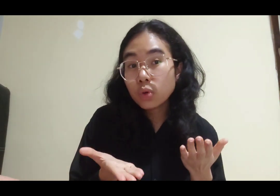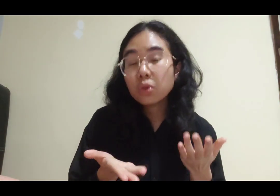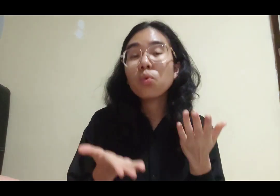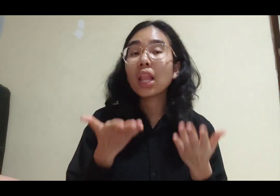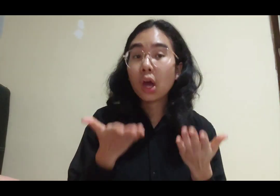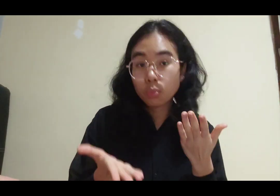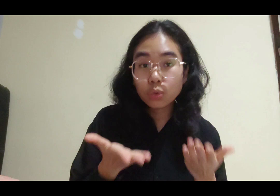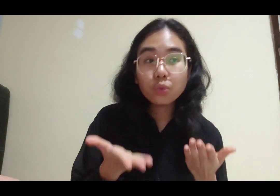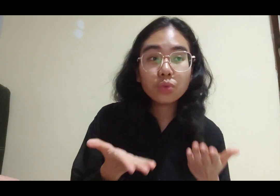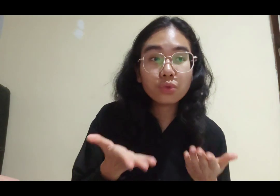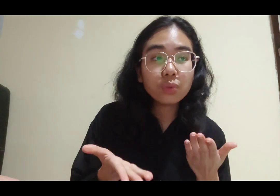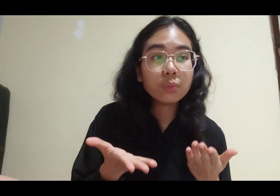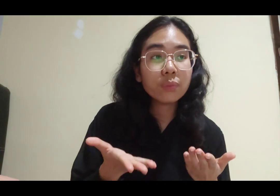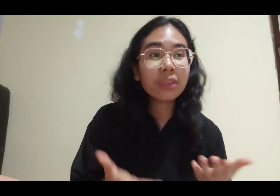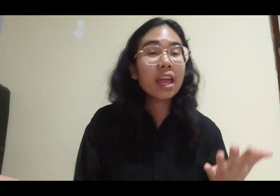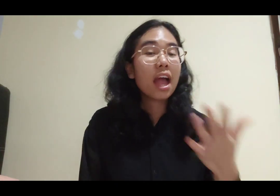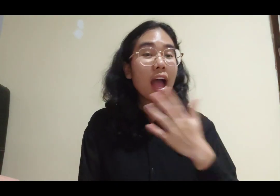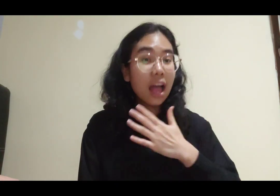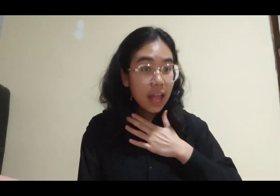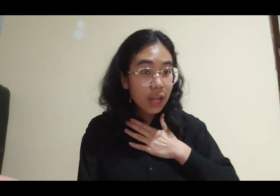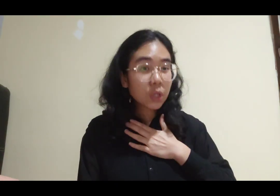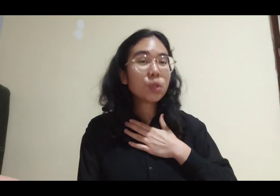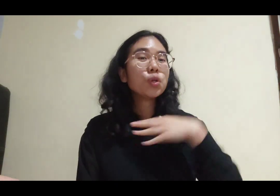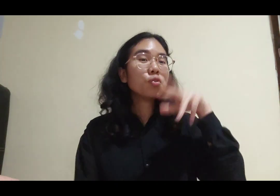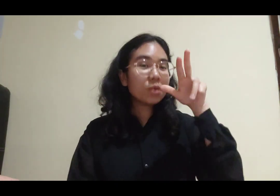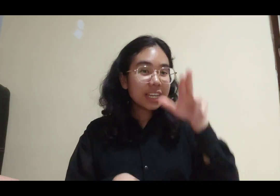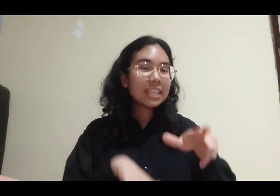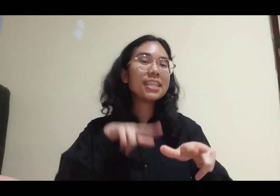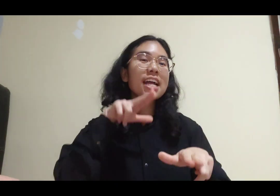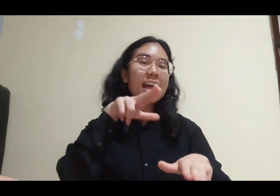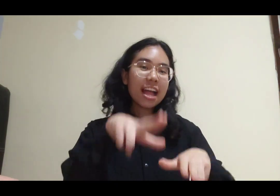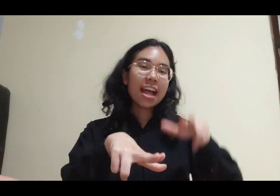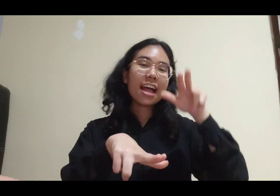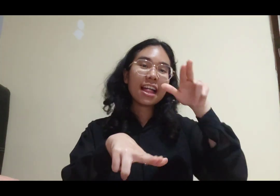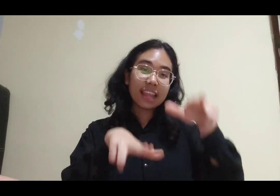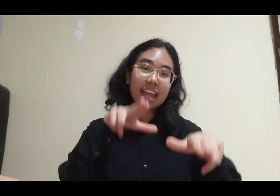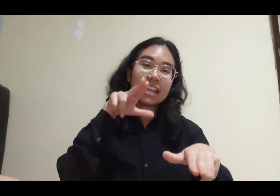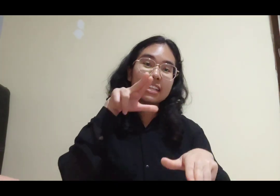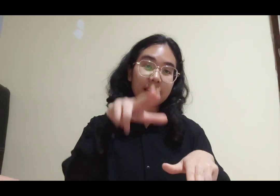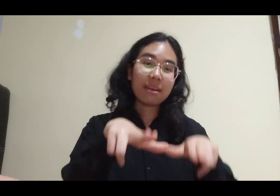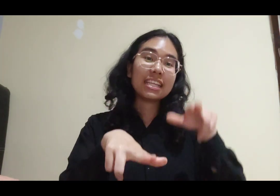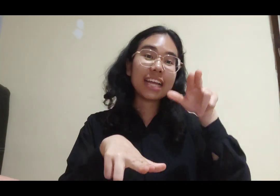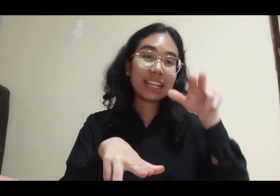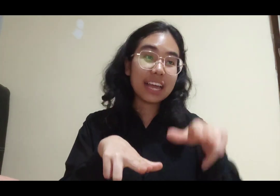Sekalipun, walaupun aku berjalan, sama jalan